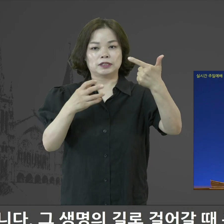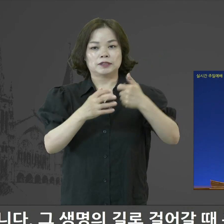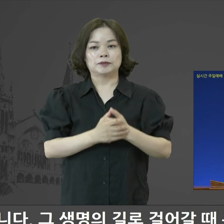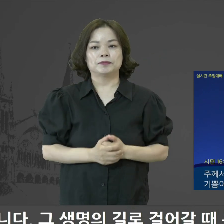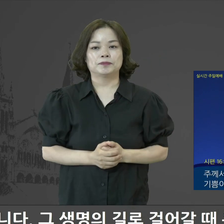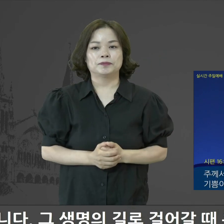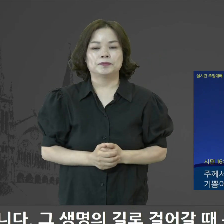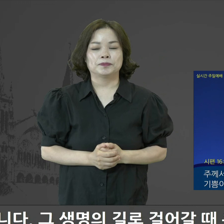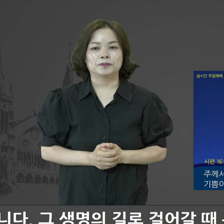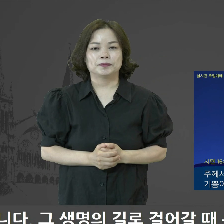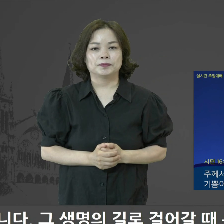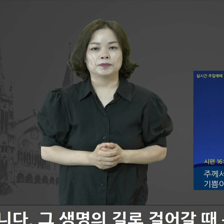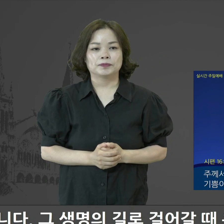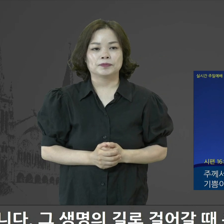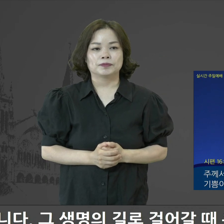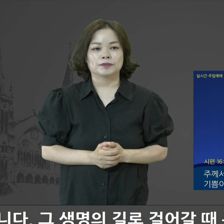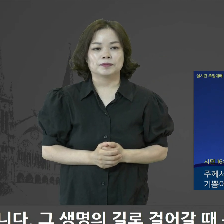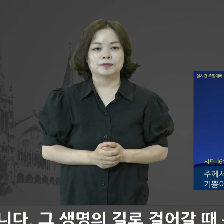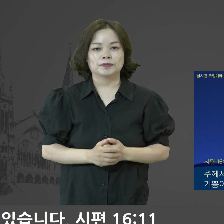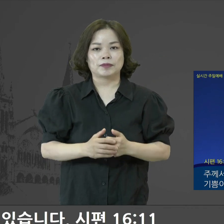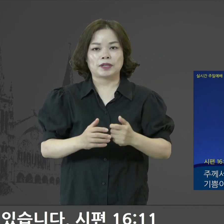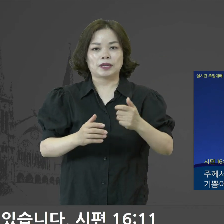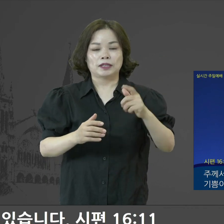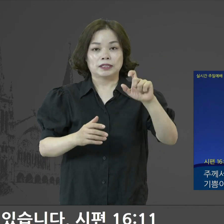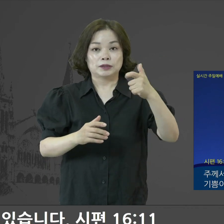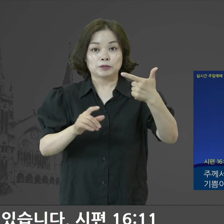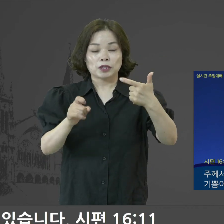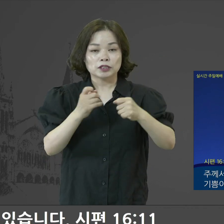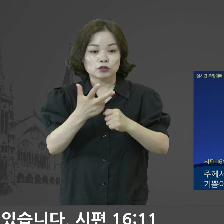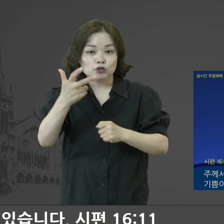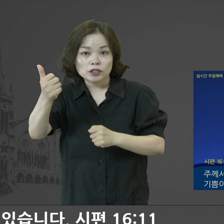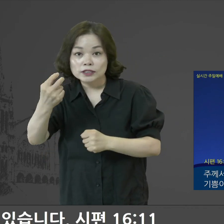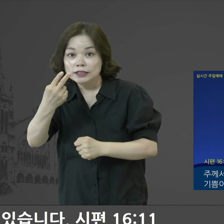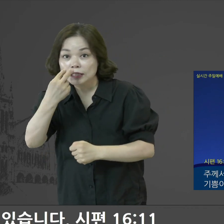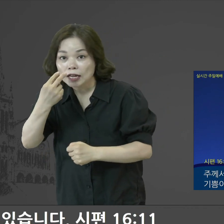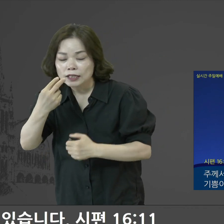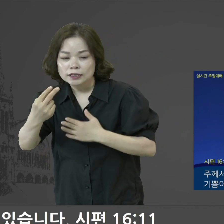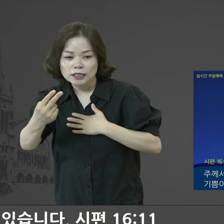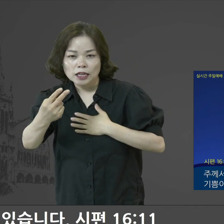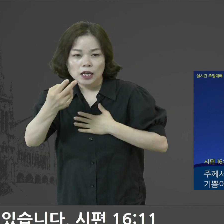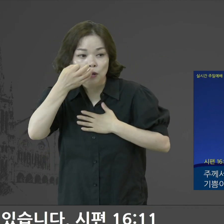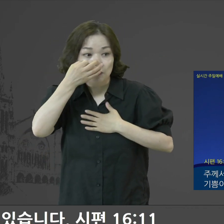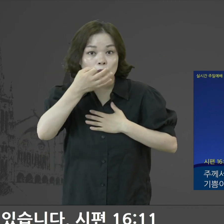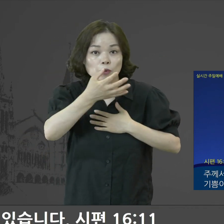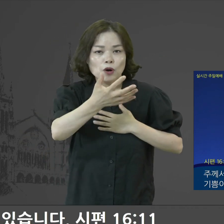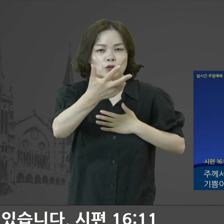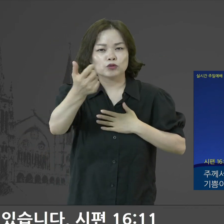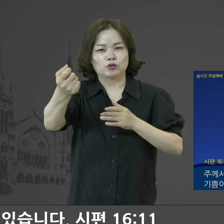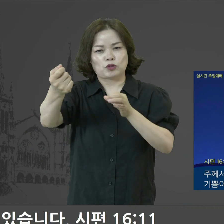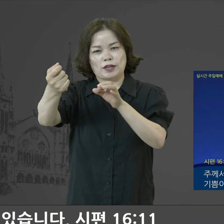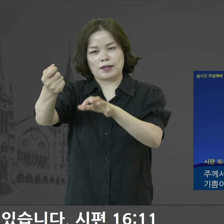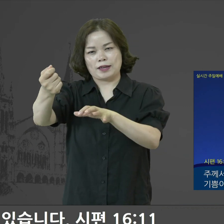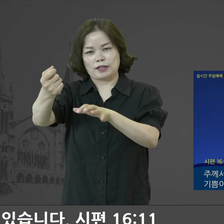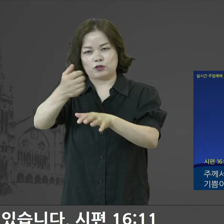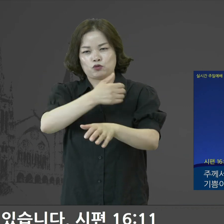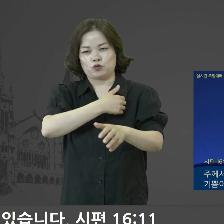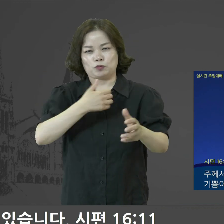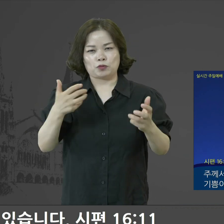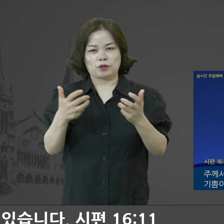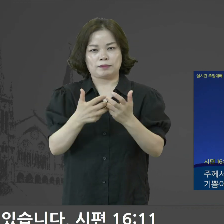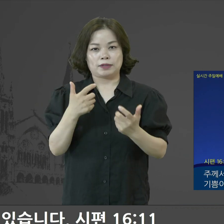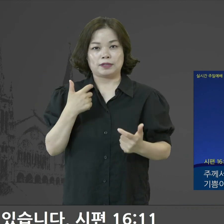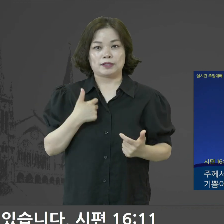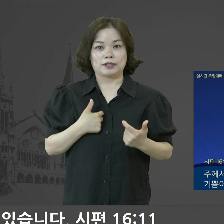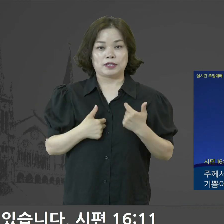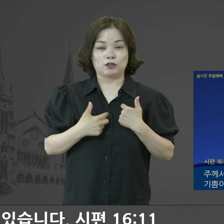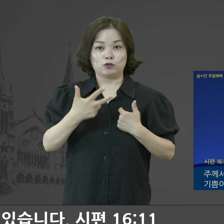말씀 마치겠습니다. 읽겠습니다. 주께서 생명의 길을 내게 보이리니 주의 앞에는 충만한 기쁨이